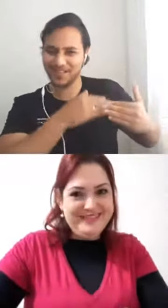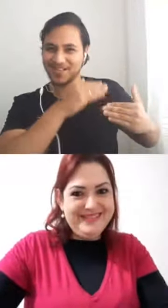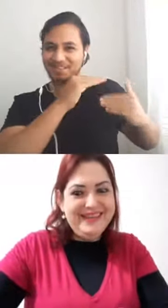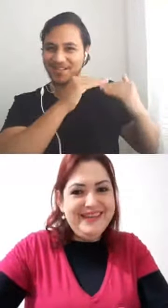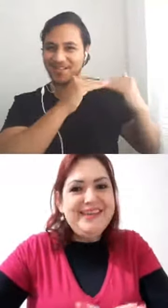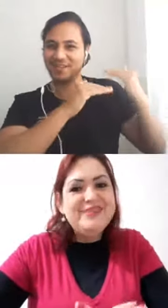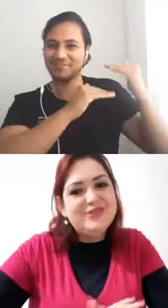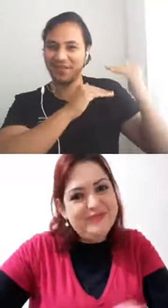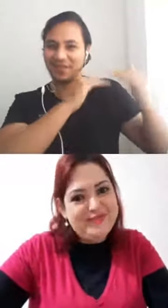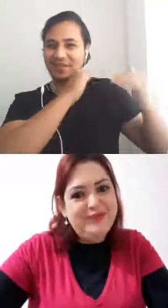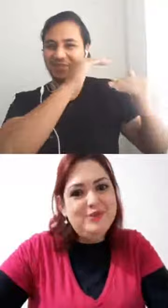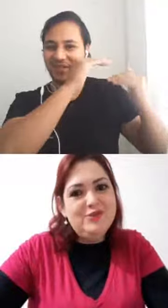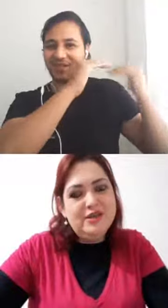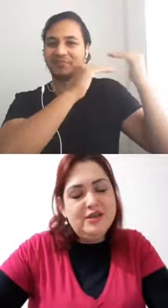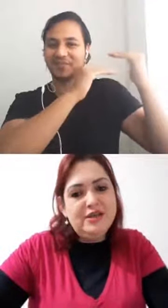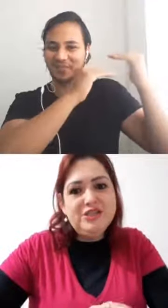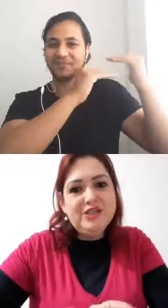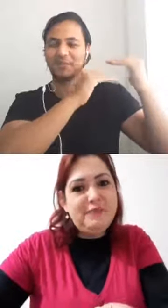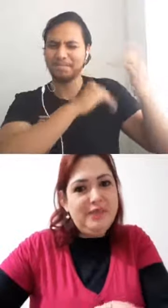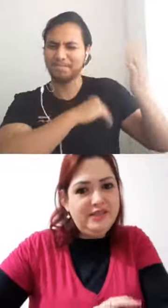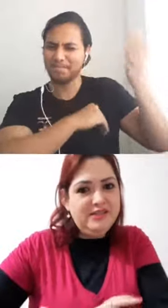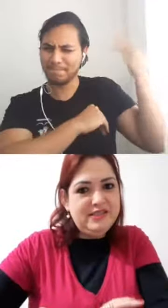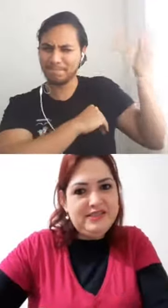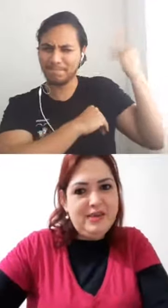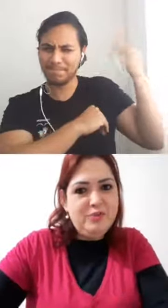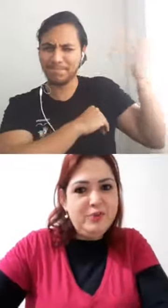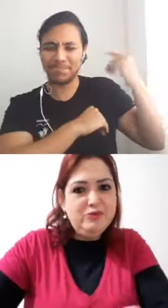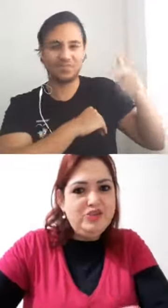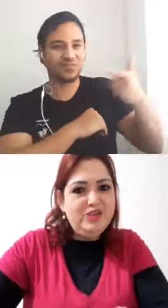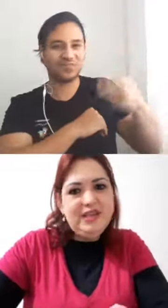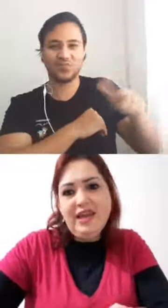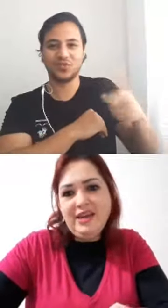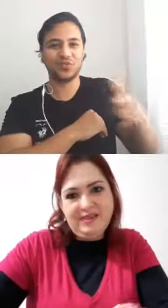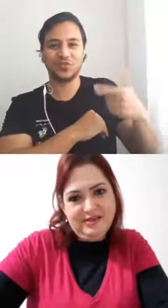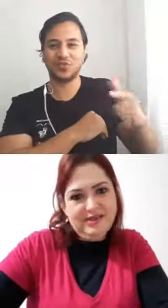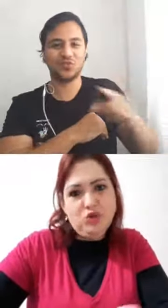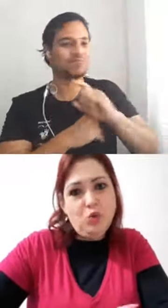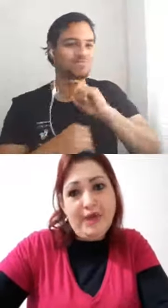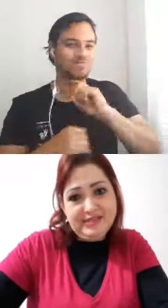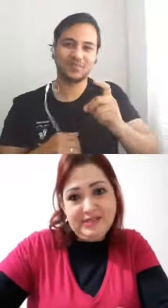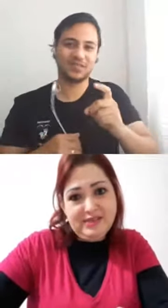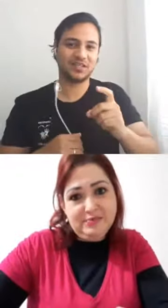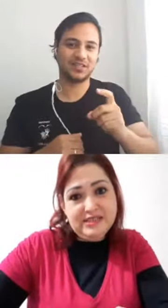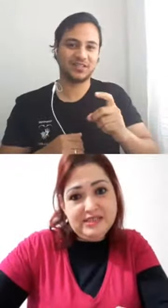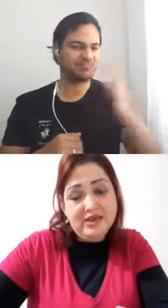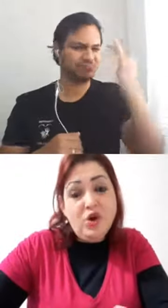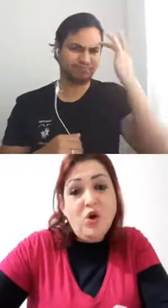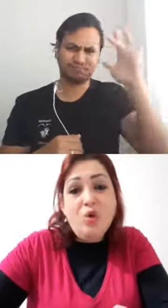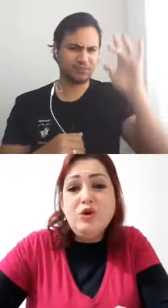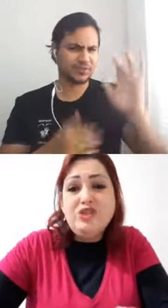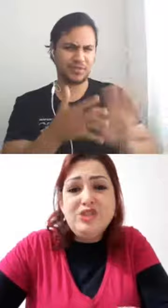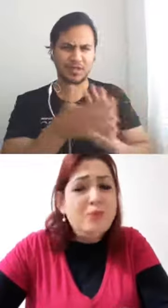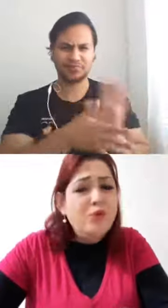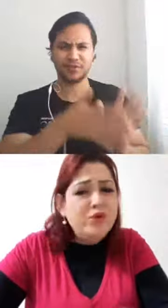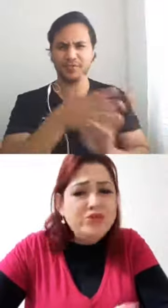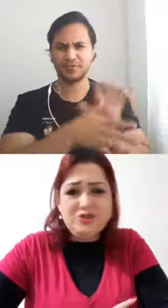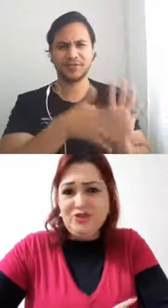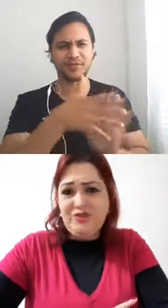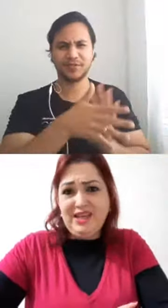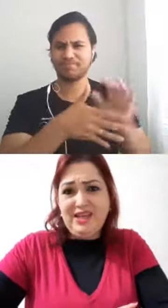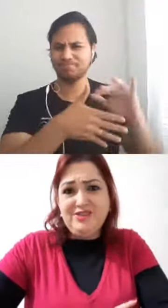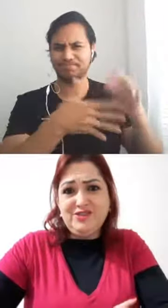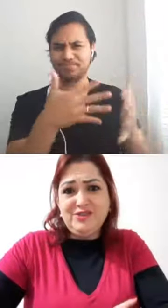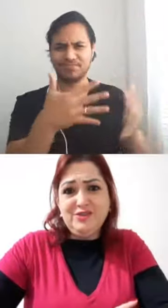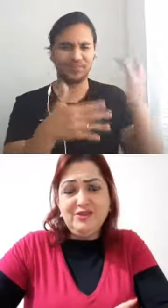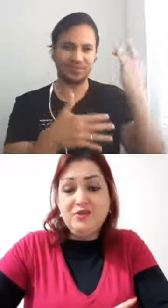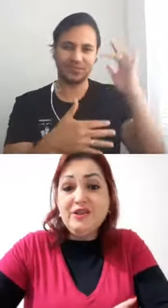diferentes. Isso que você falou, antigamente, nessa época, não tinha ninguém que soubesse Libras. Hoje é muito